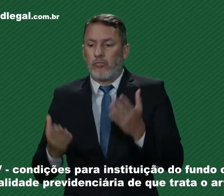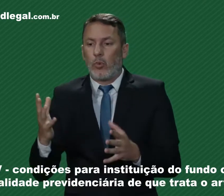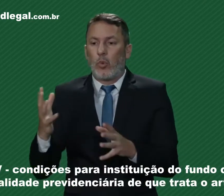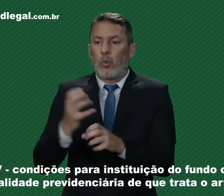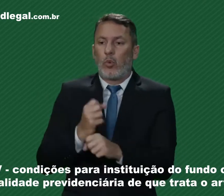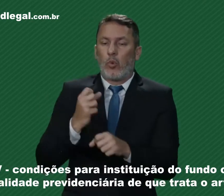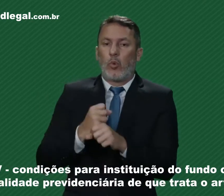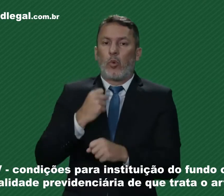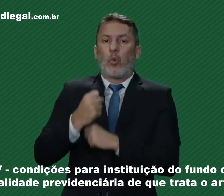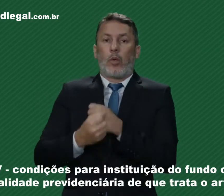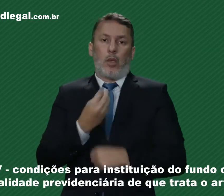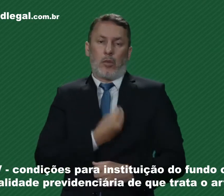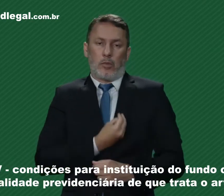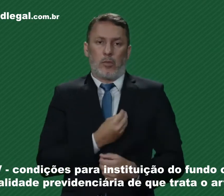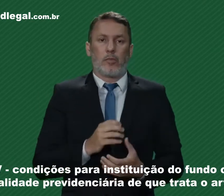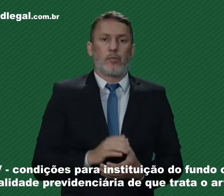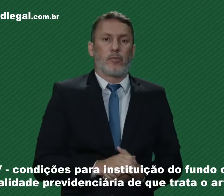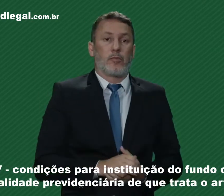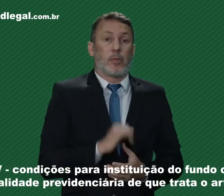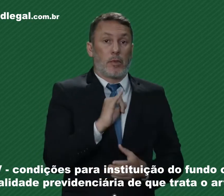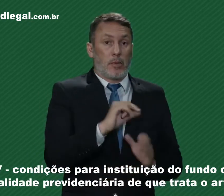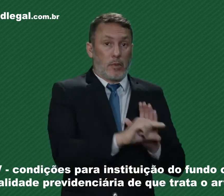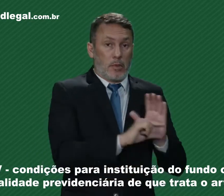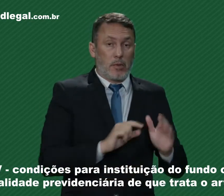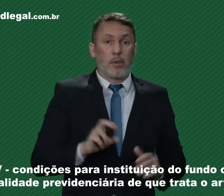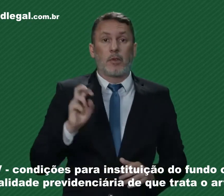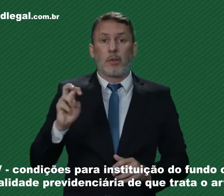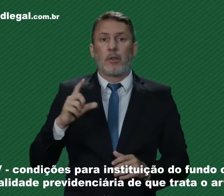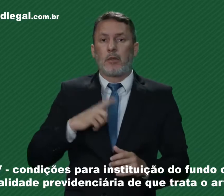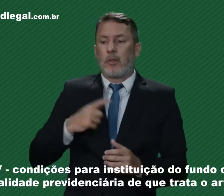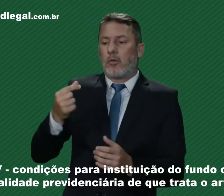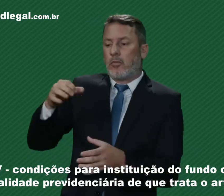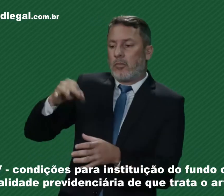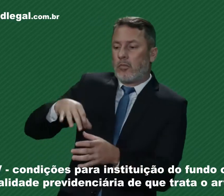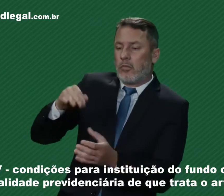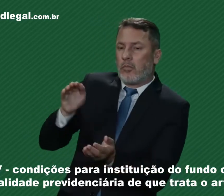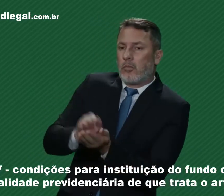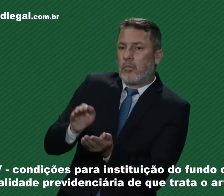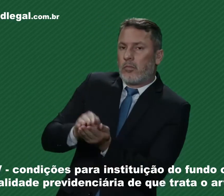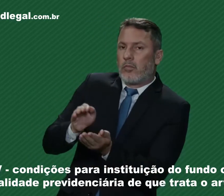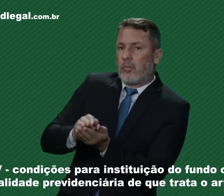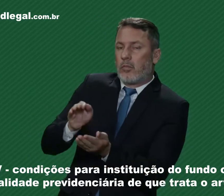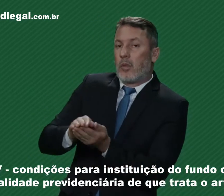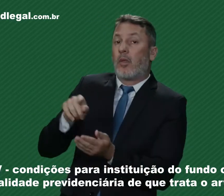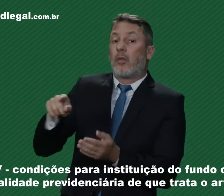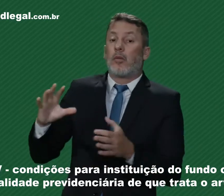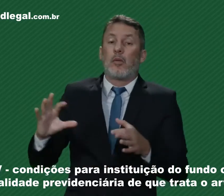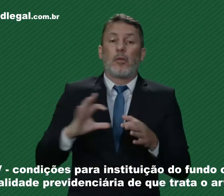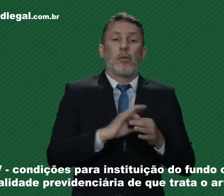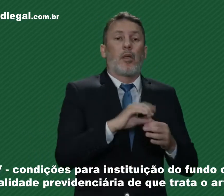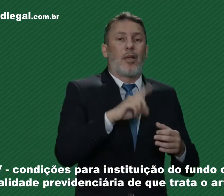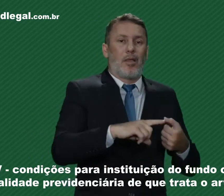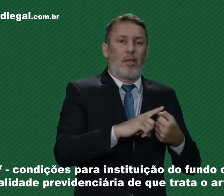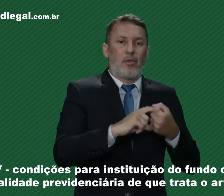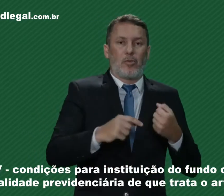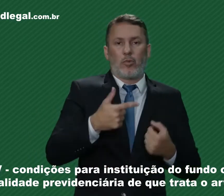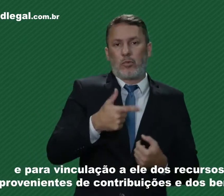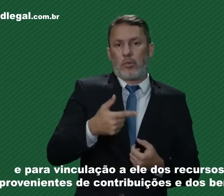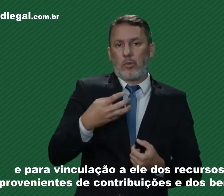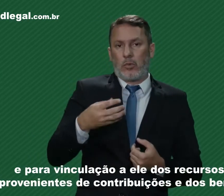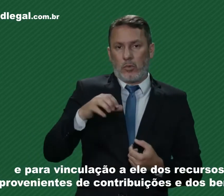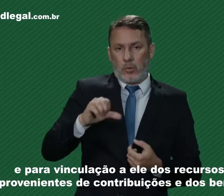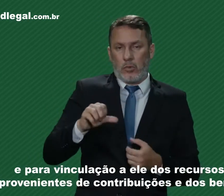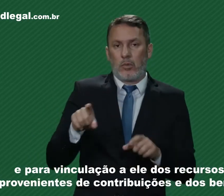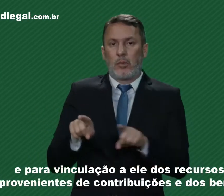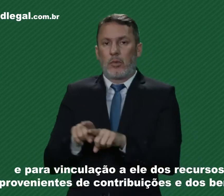Inciso 5. Condições para a instituição do Fundo com finalidade previdenciária de que trata o artigo 249